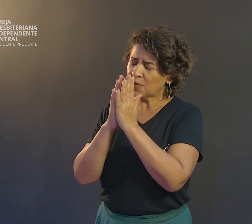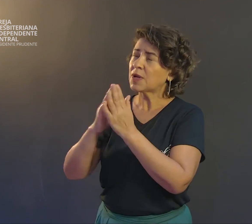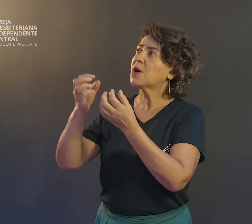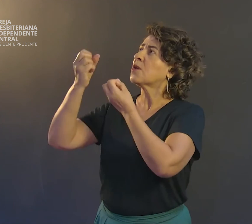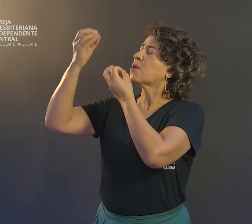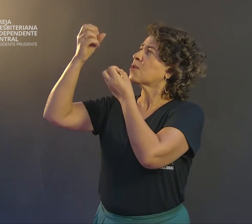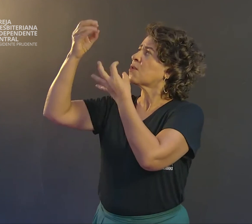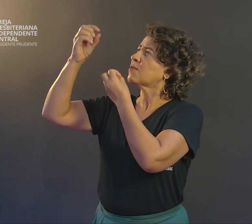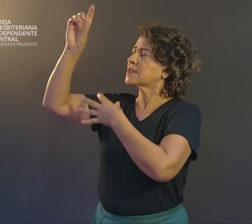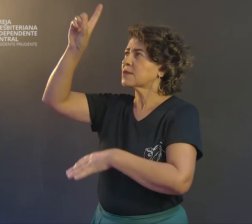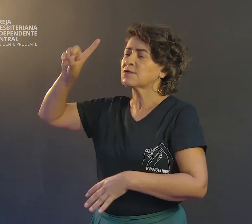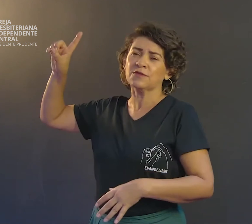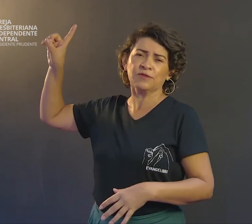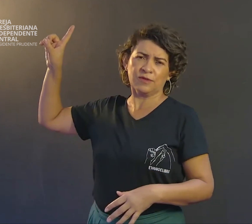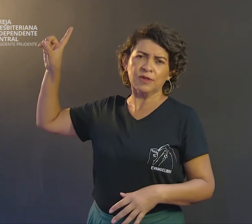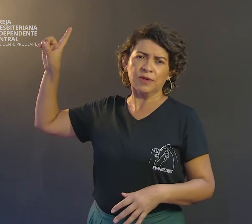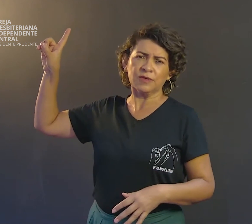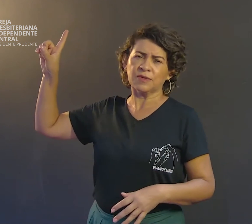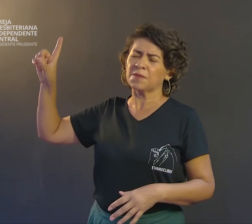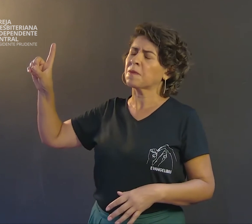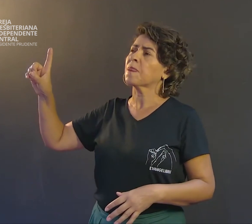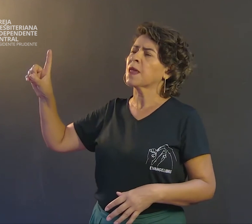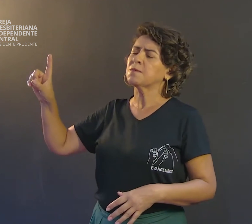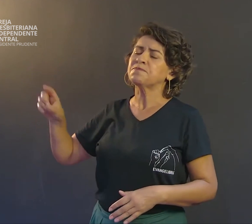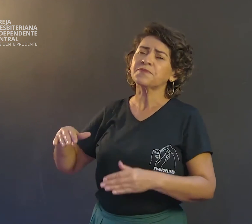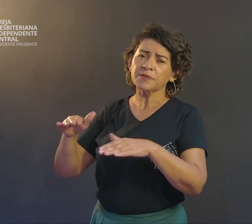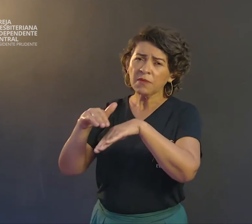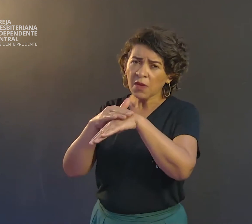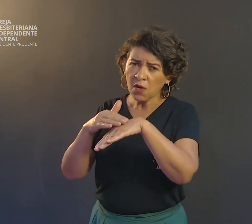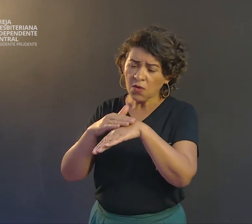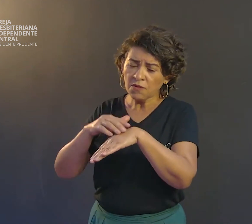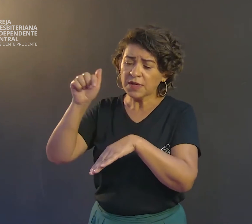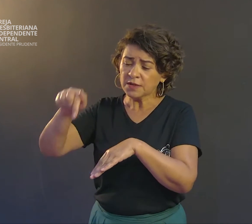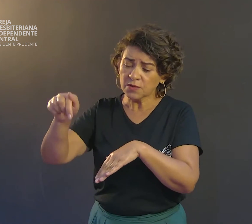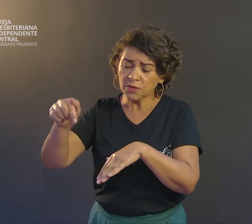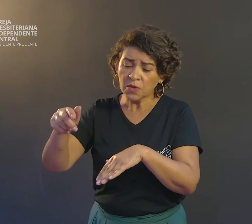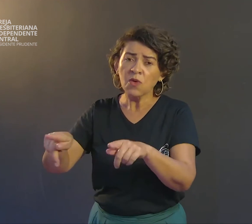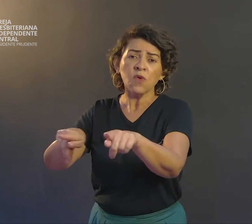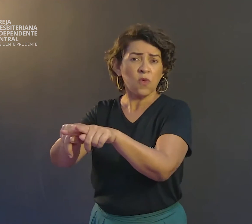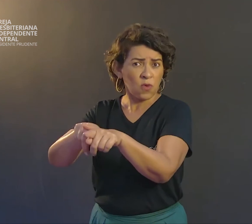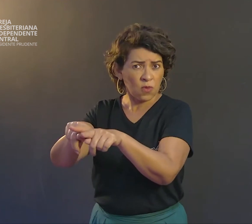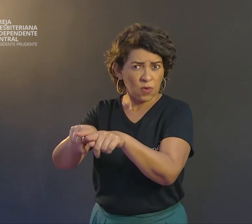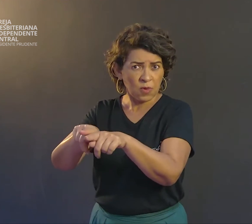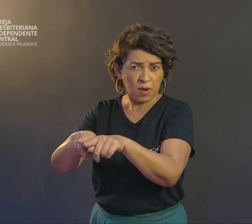Deus. Peça para este irmão ou irmã orar por você. Se você fizer